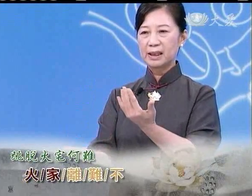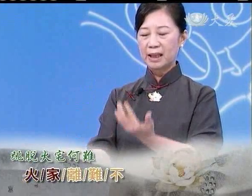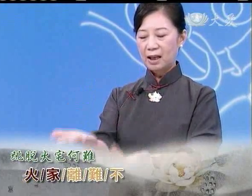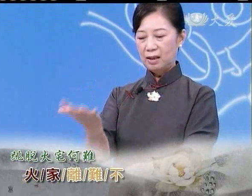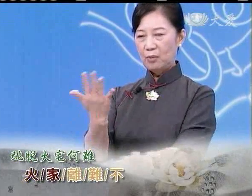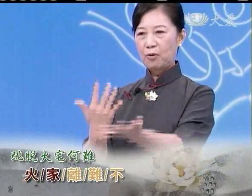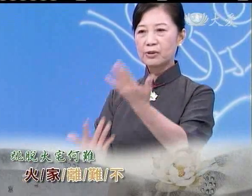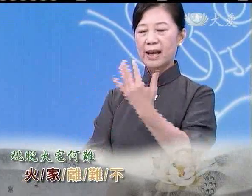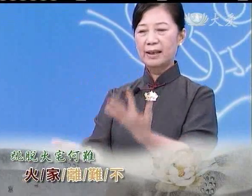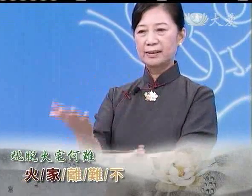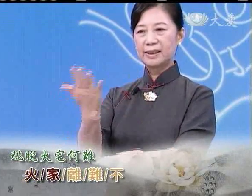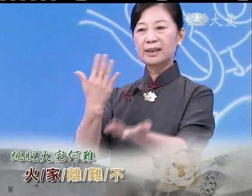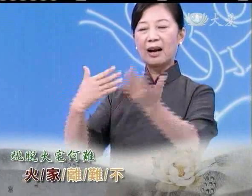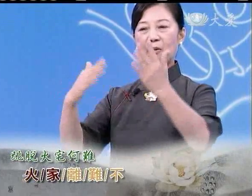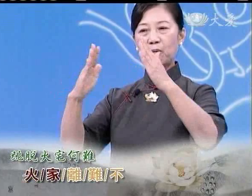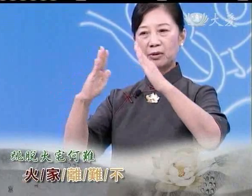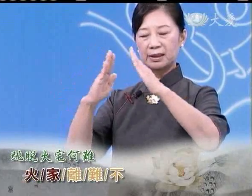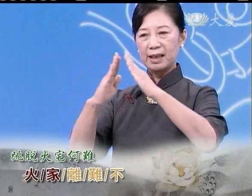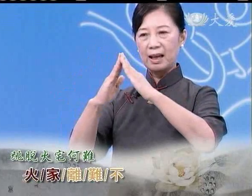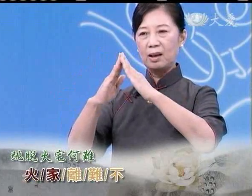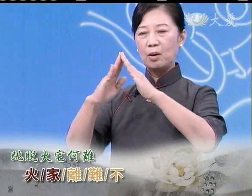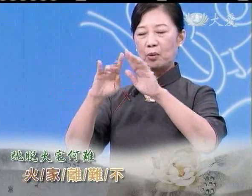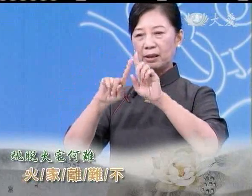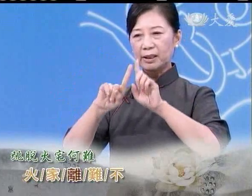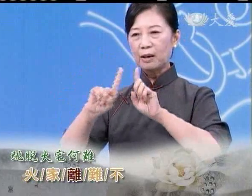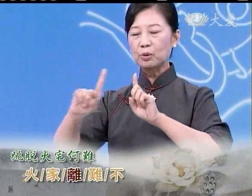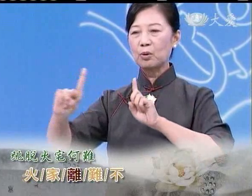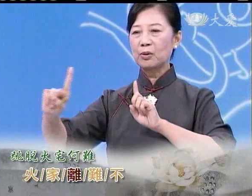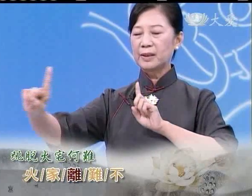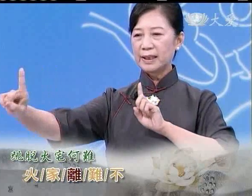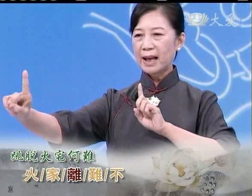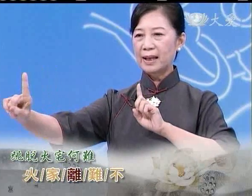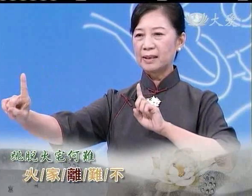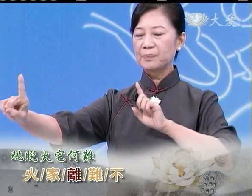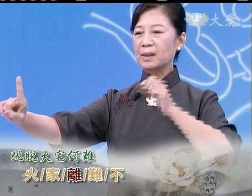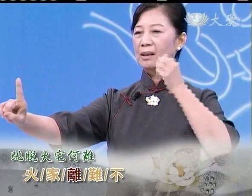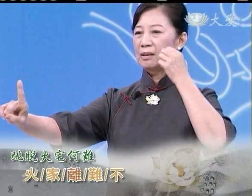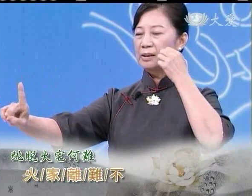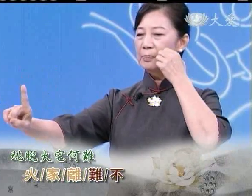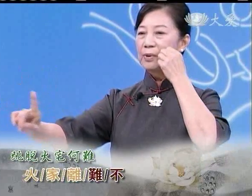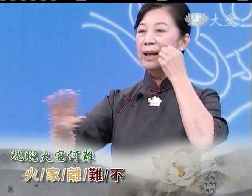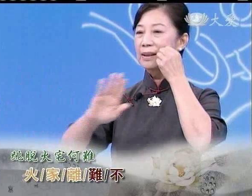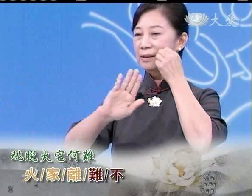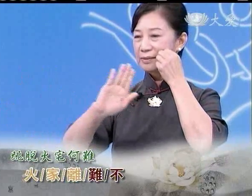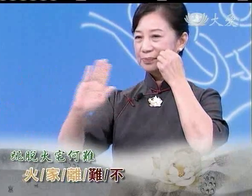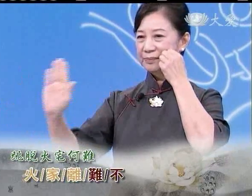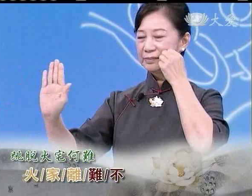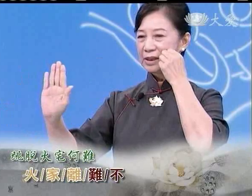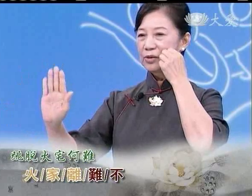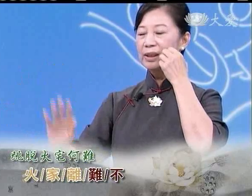打火灾，先打火的家，我要跳脱离开是不难的，所以